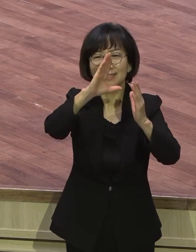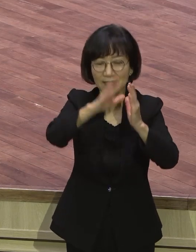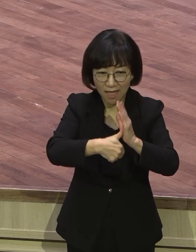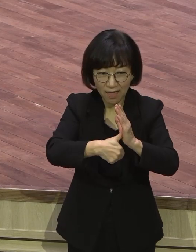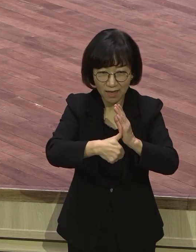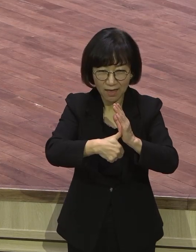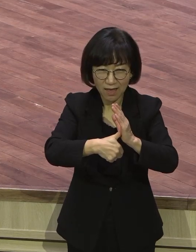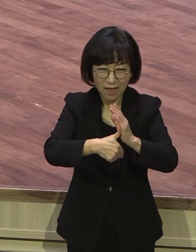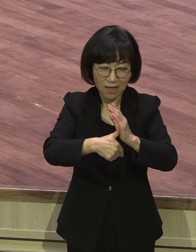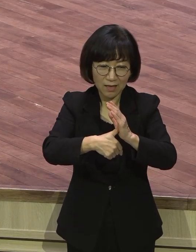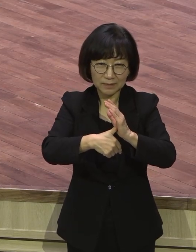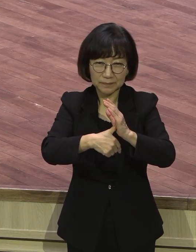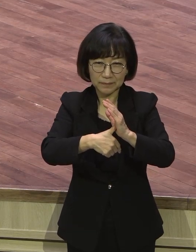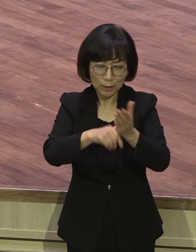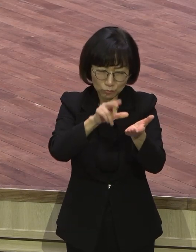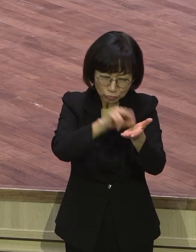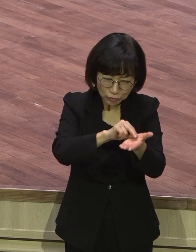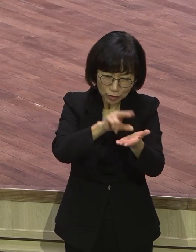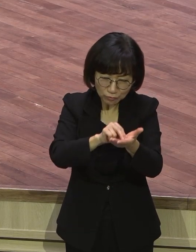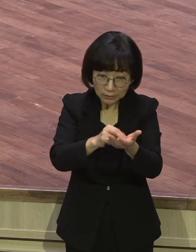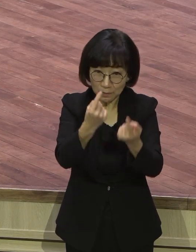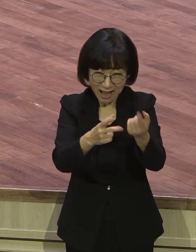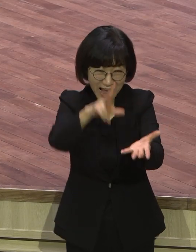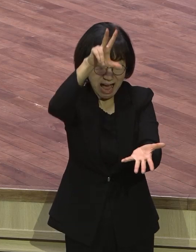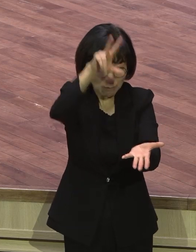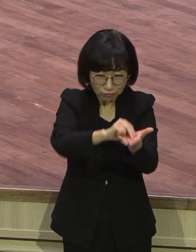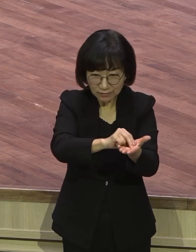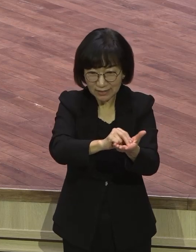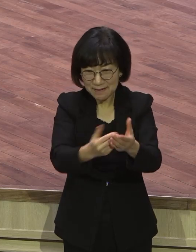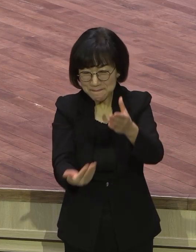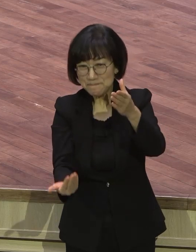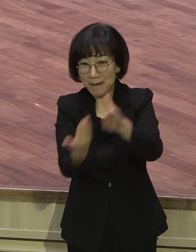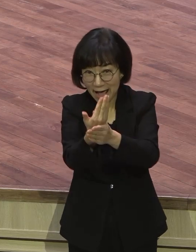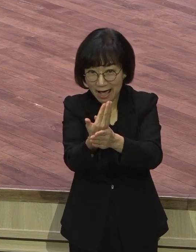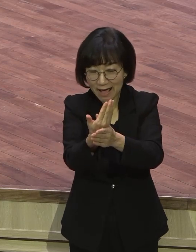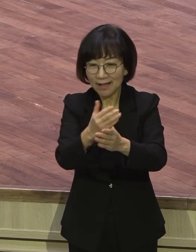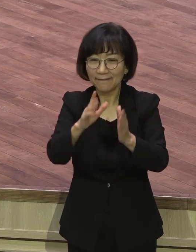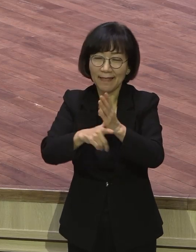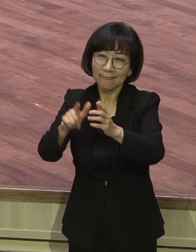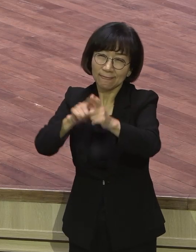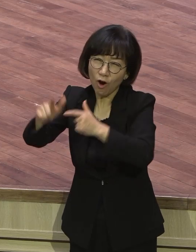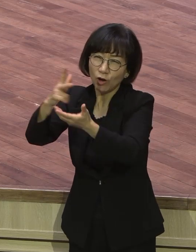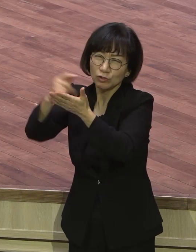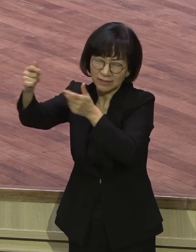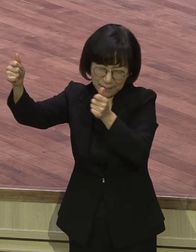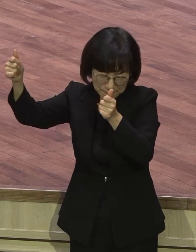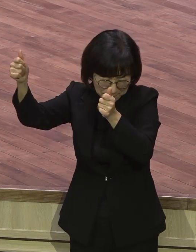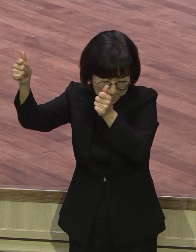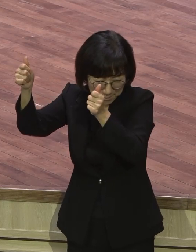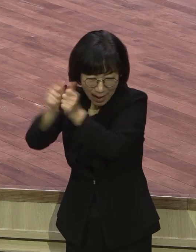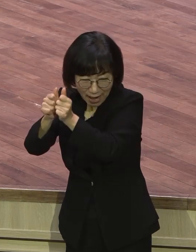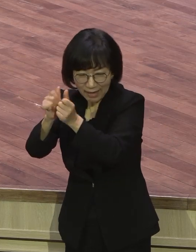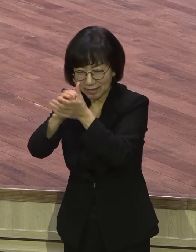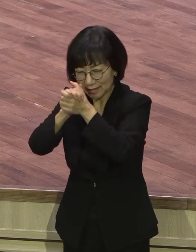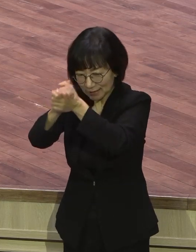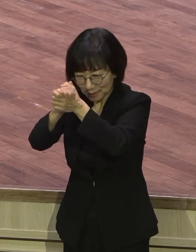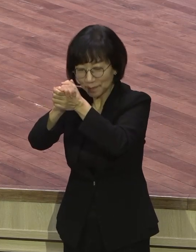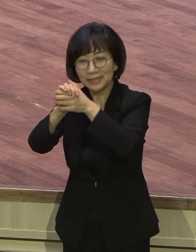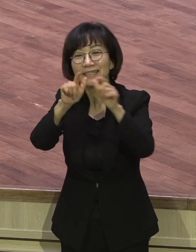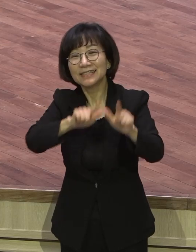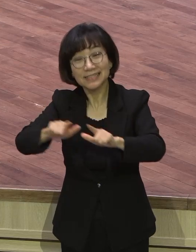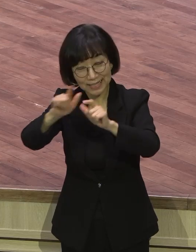크면 커질수록 더 주님과 밀착되는 24 기도의 삶을 사시길 바랍니다 그래서